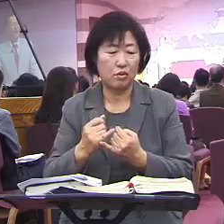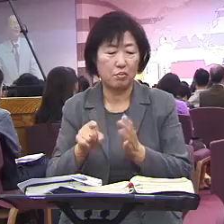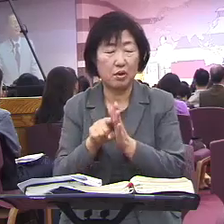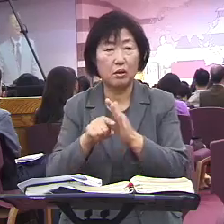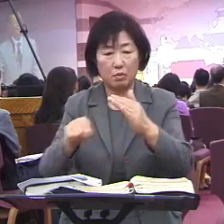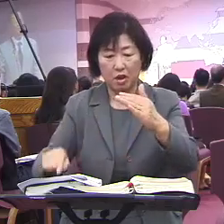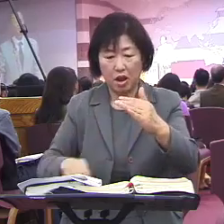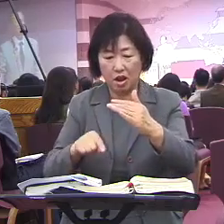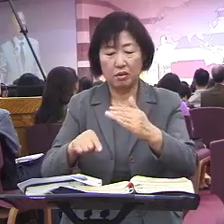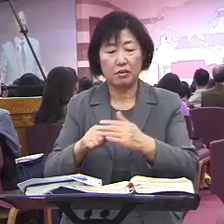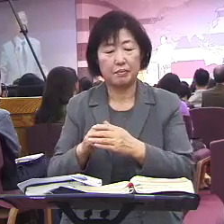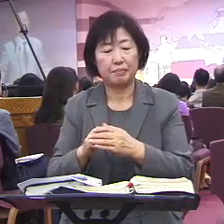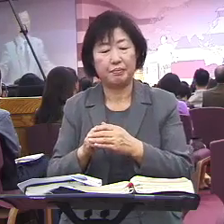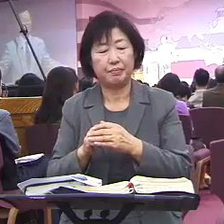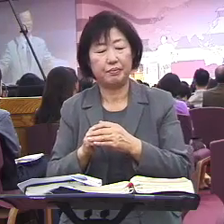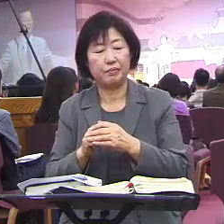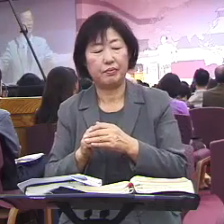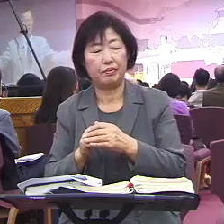믿음 안에서 이런